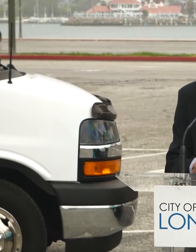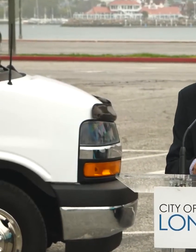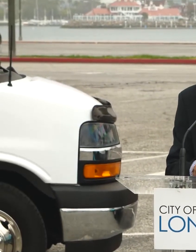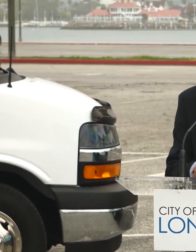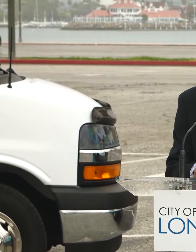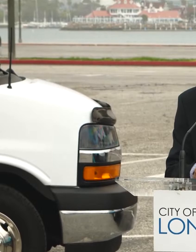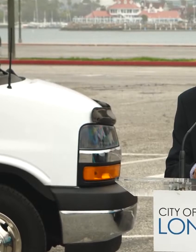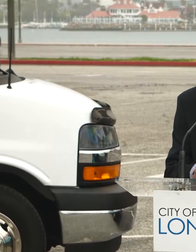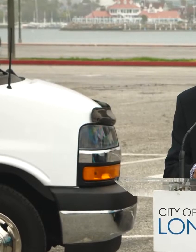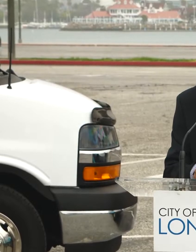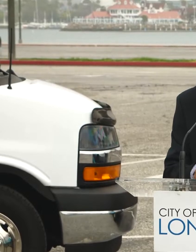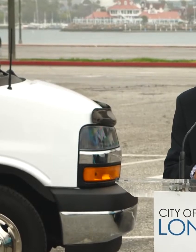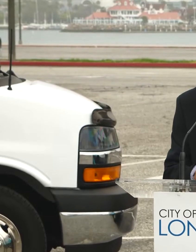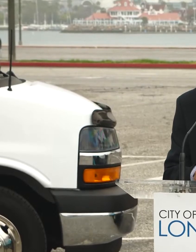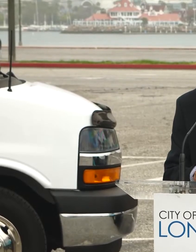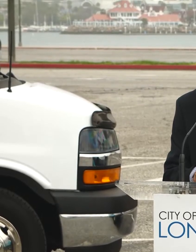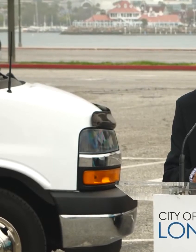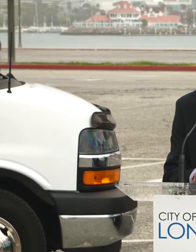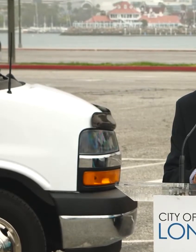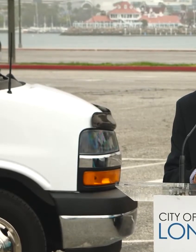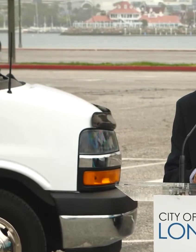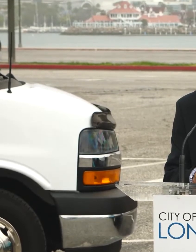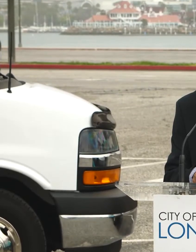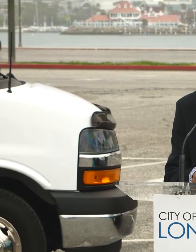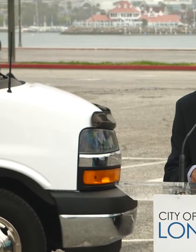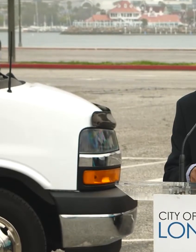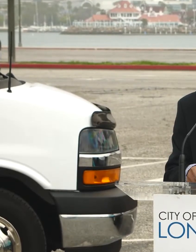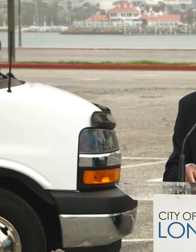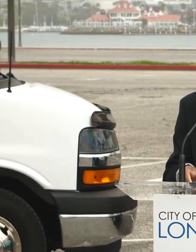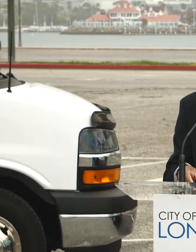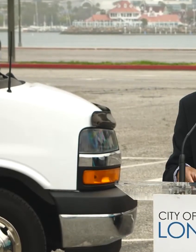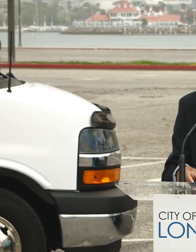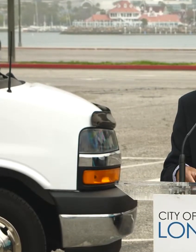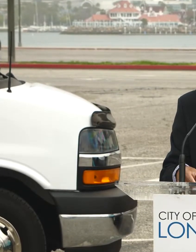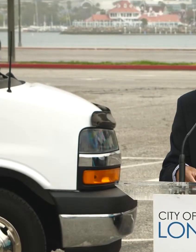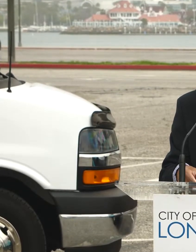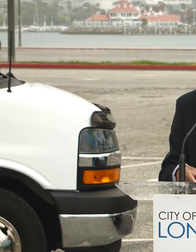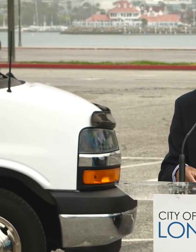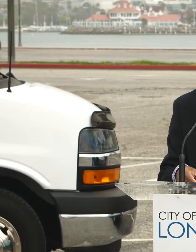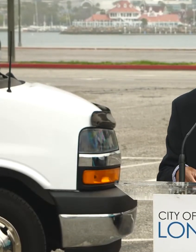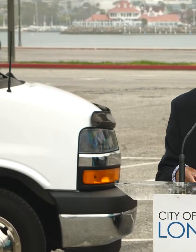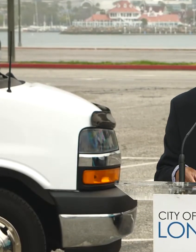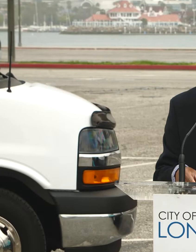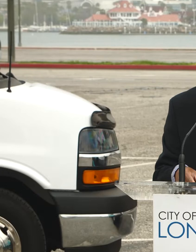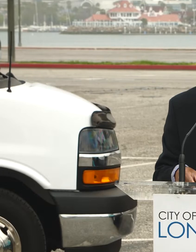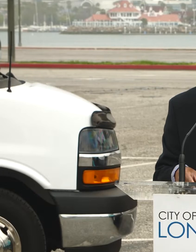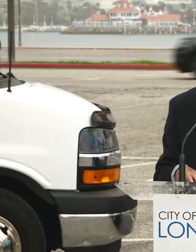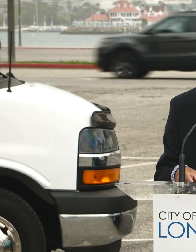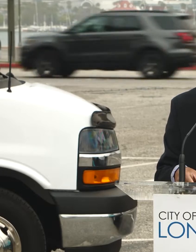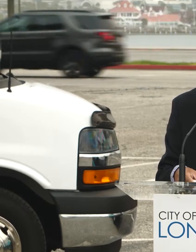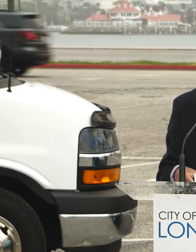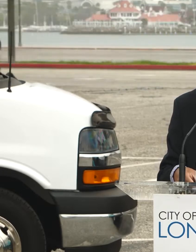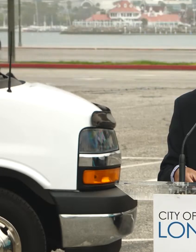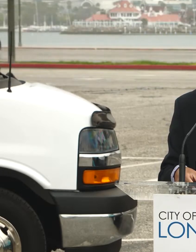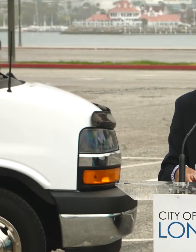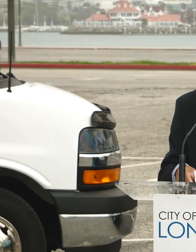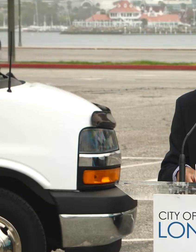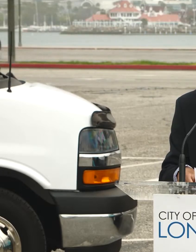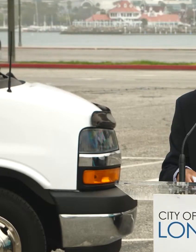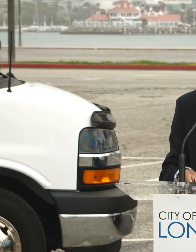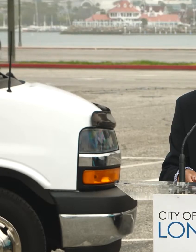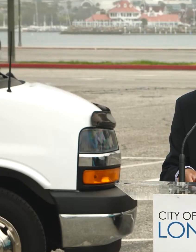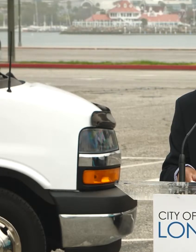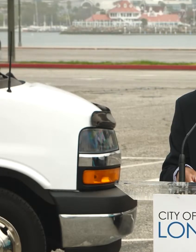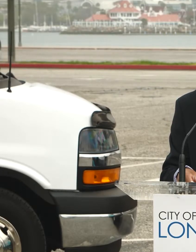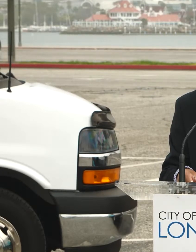My name is Tong Rataweng, a Cambodian interpreter or Khmer interpreter. អរុនសួស្តីអ្នកទាំងអស់គ្នាសូមត្រឡប់